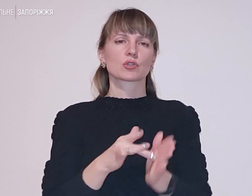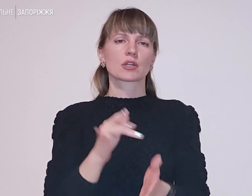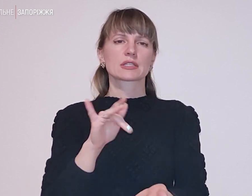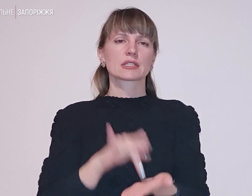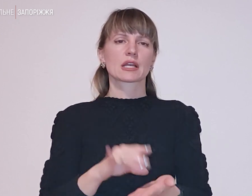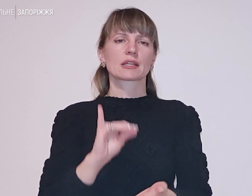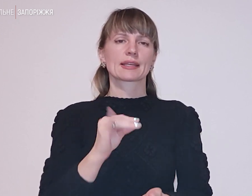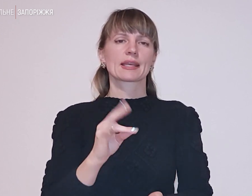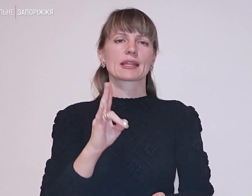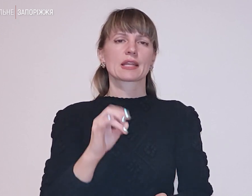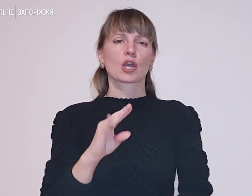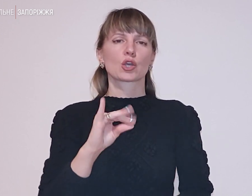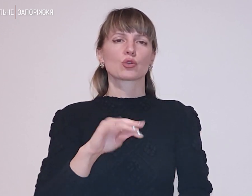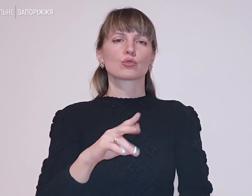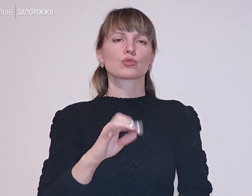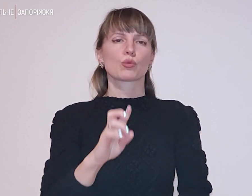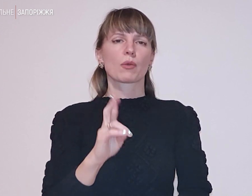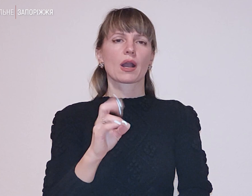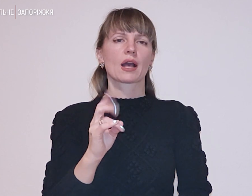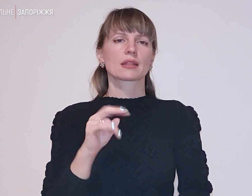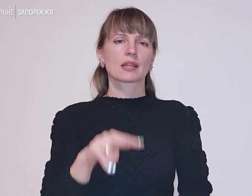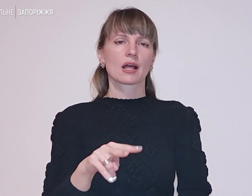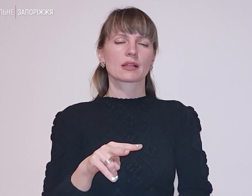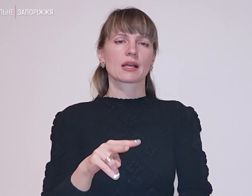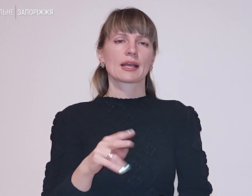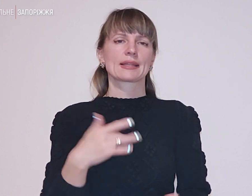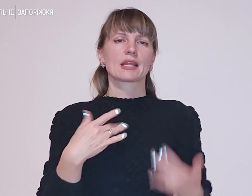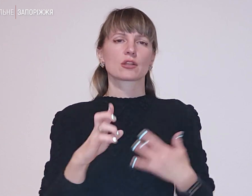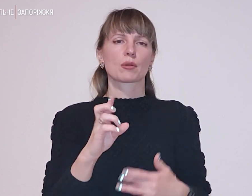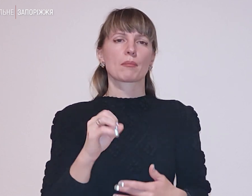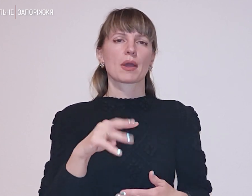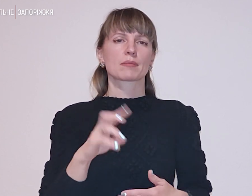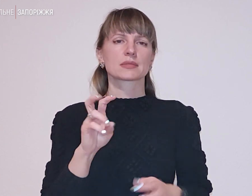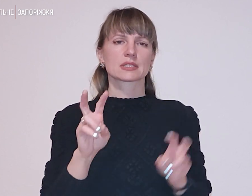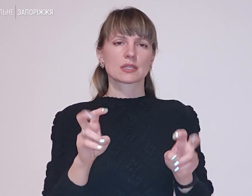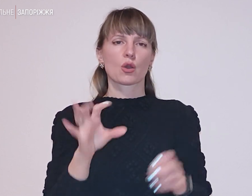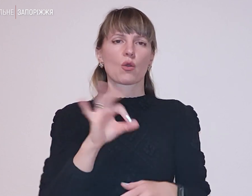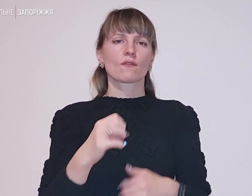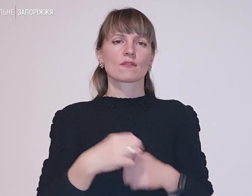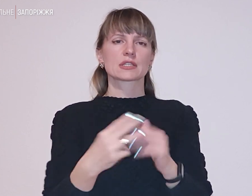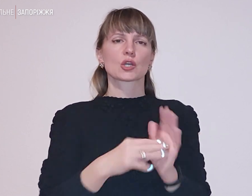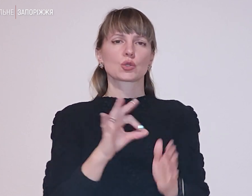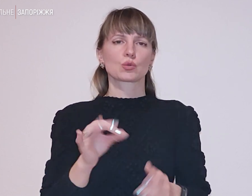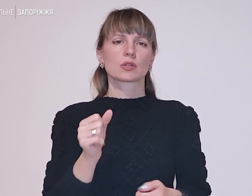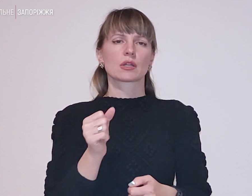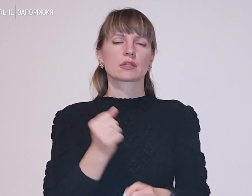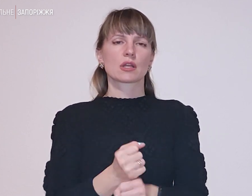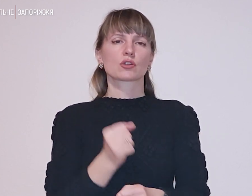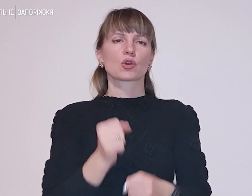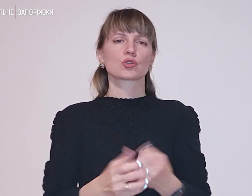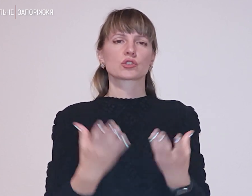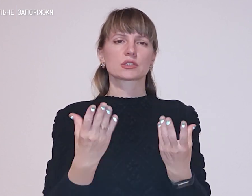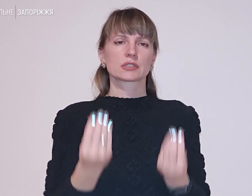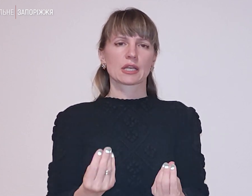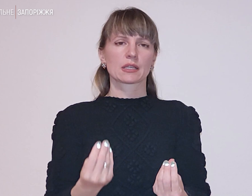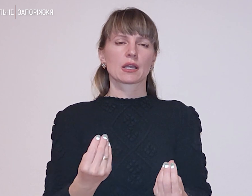ютуб-канал театру-студії БМСО 18.00. Роблять це щодня, додає пані Світлана. «Спочатку ми дивились на те,